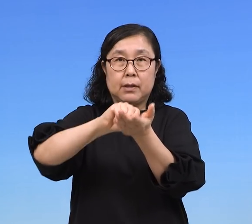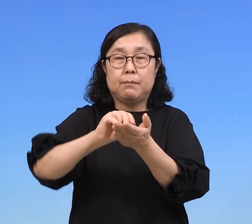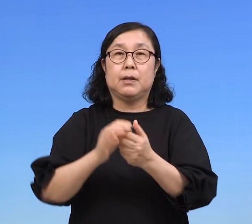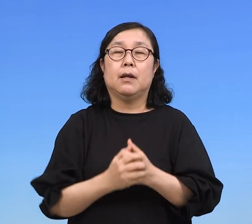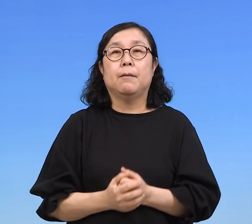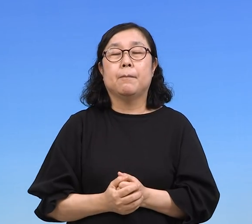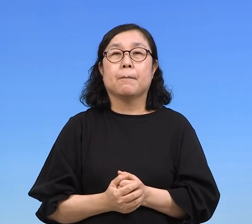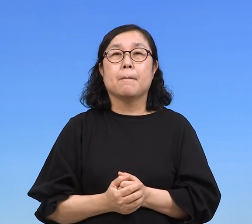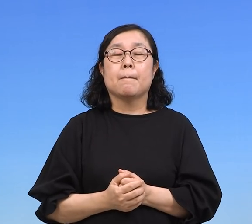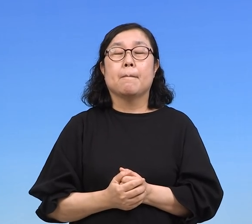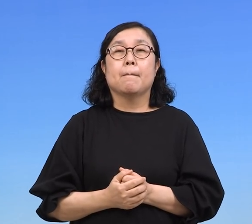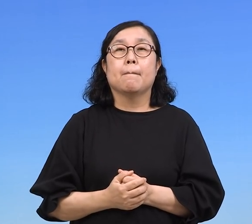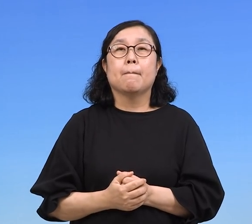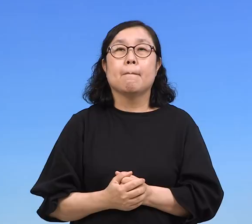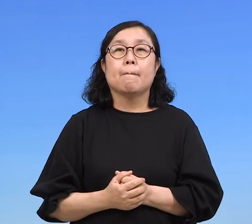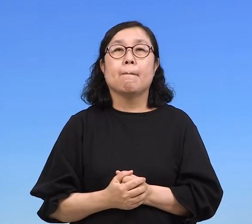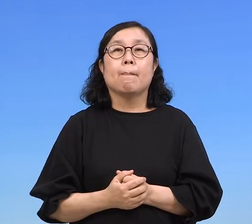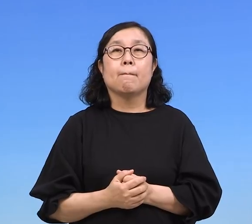저는